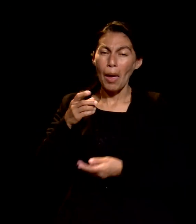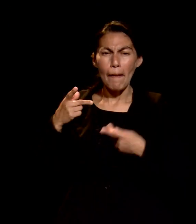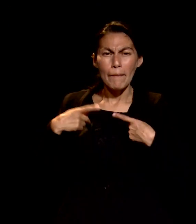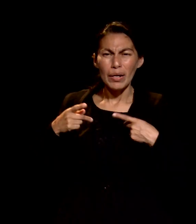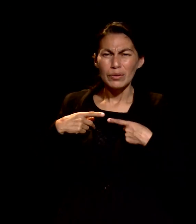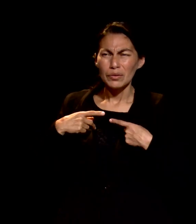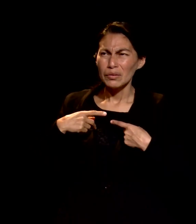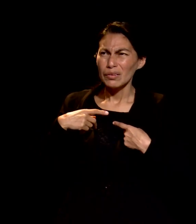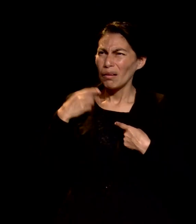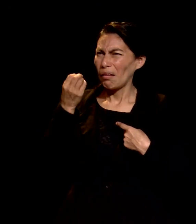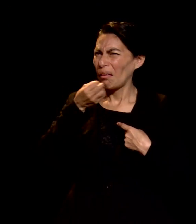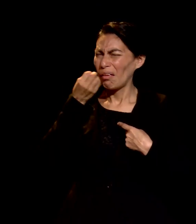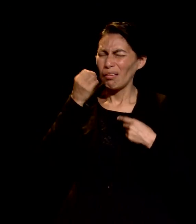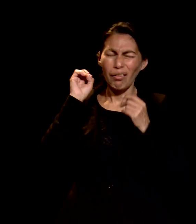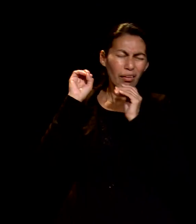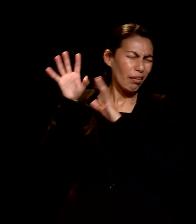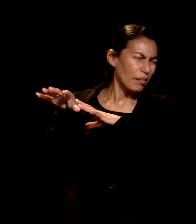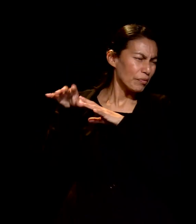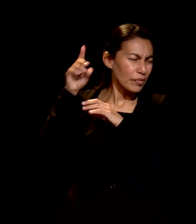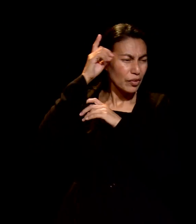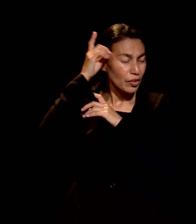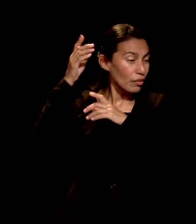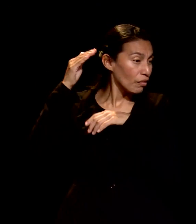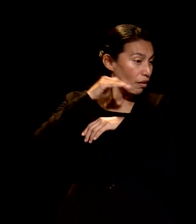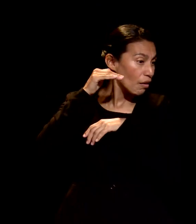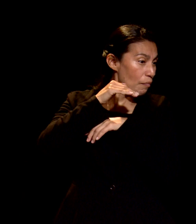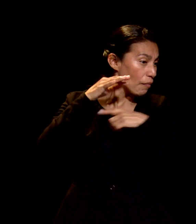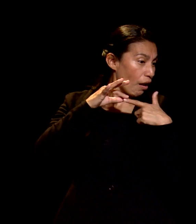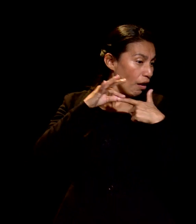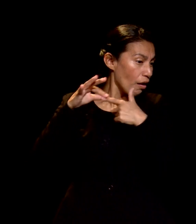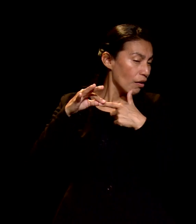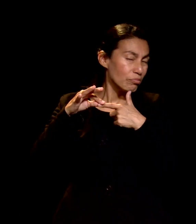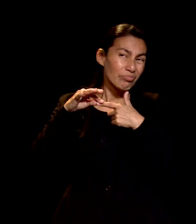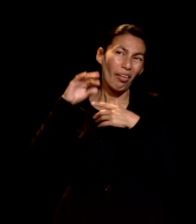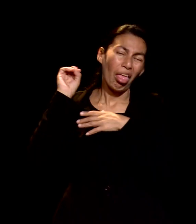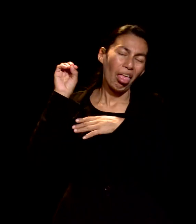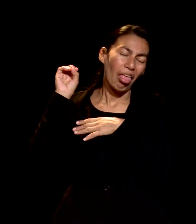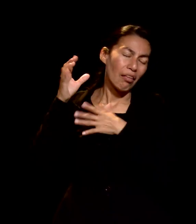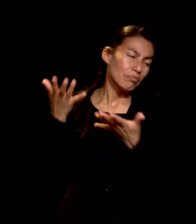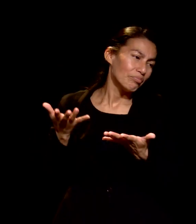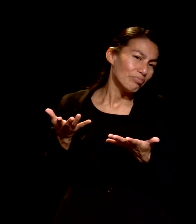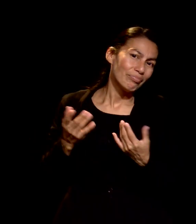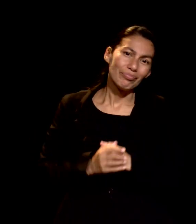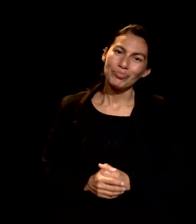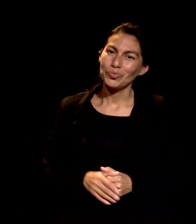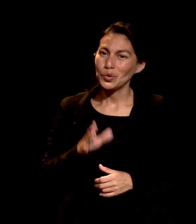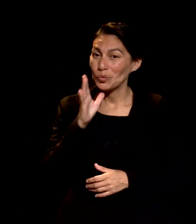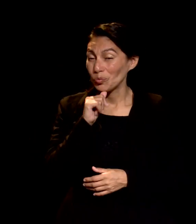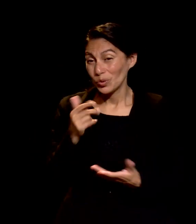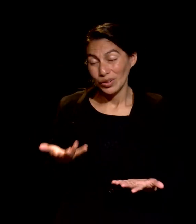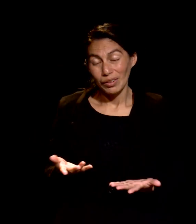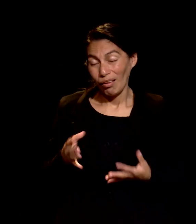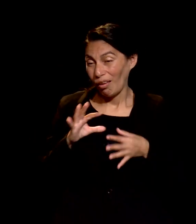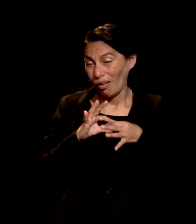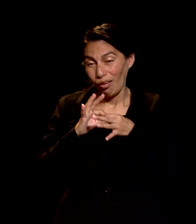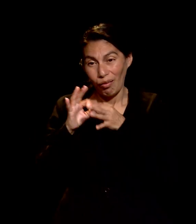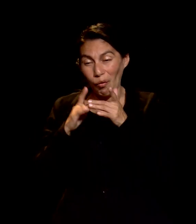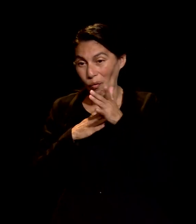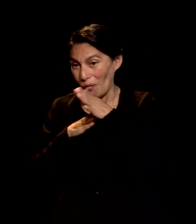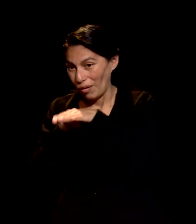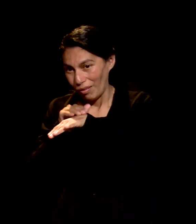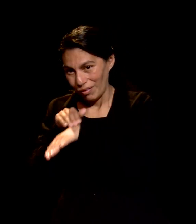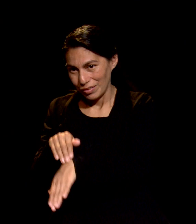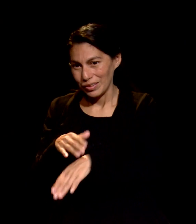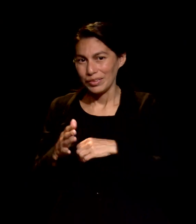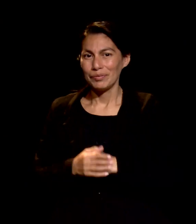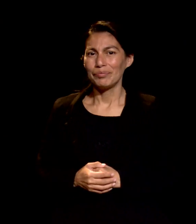ora no capta el momento cuando Dios le está guiando. Y se pierde oportunidades maravillosas